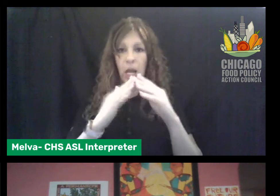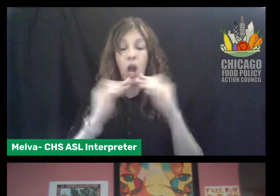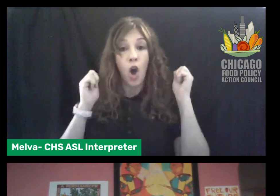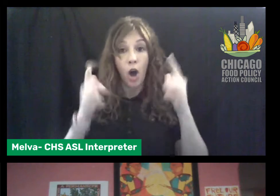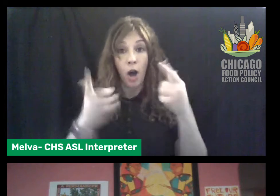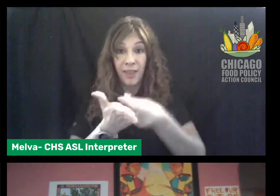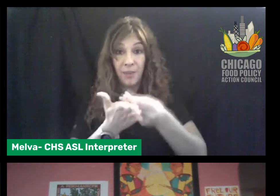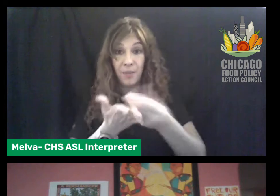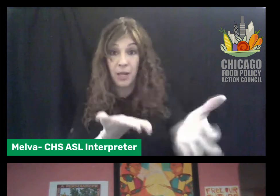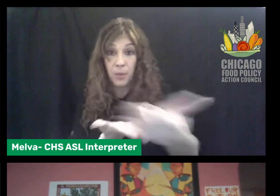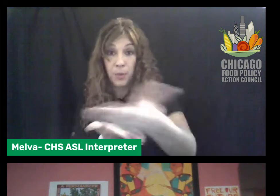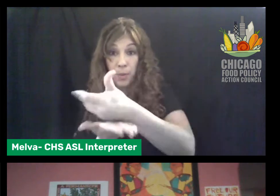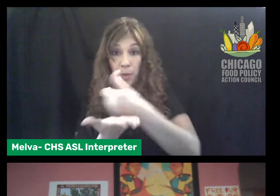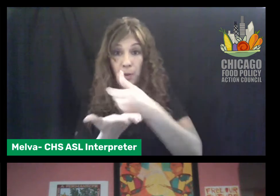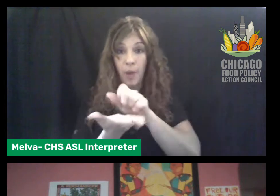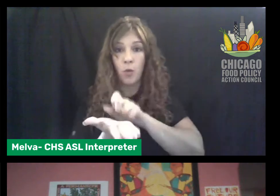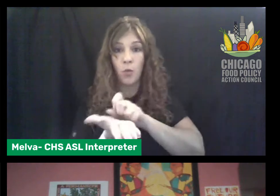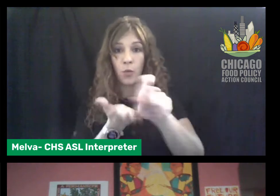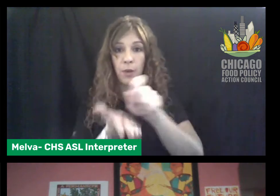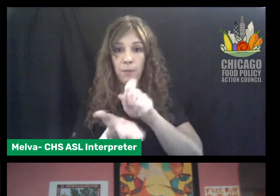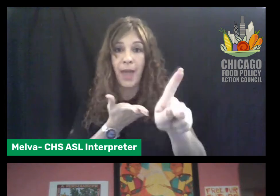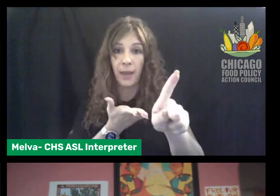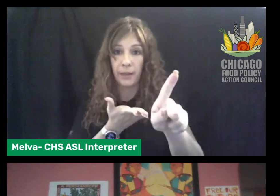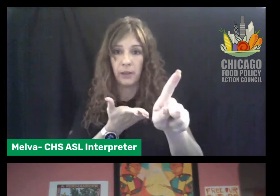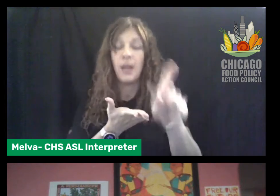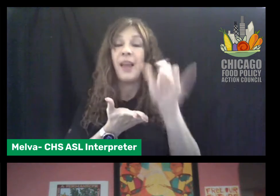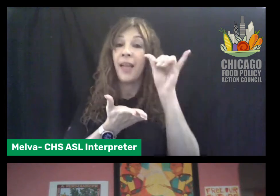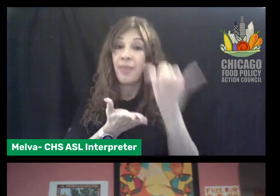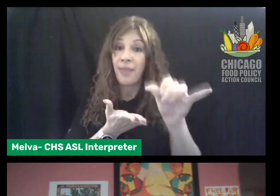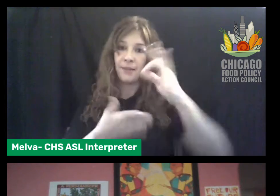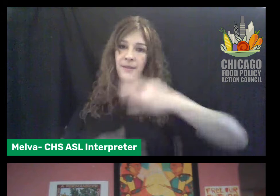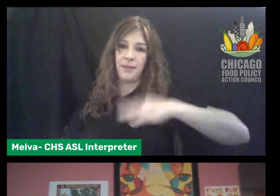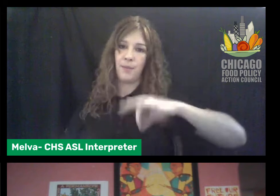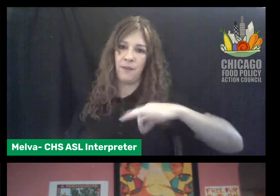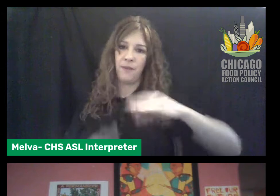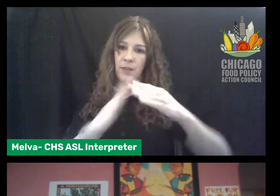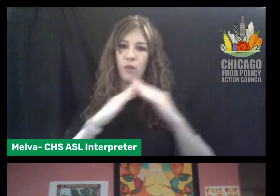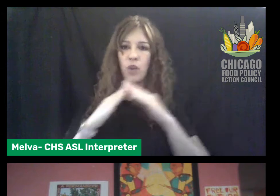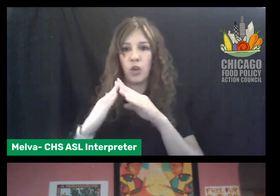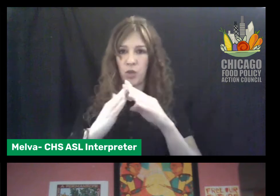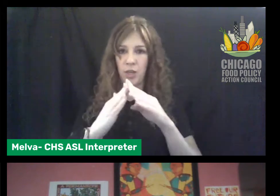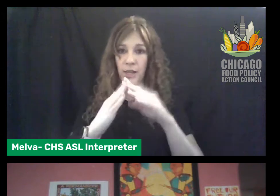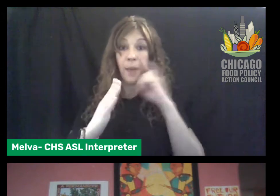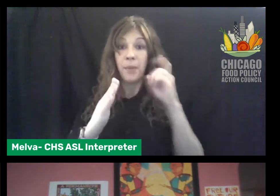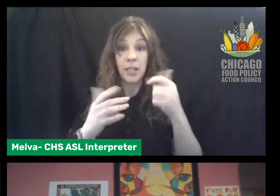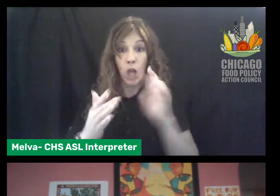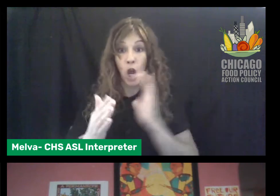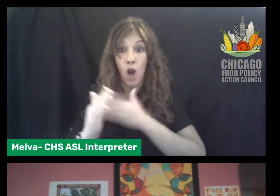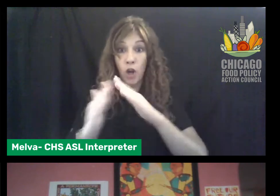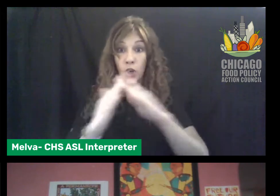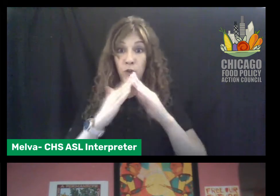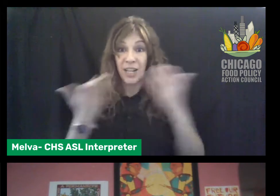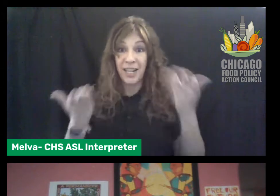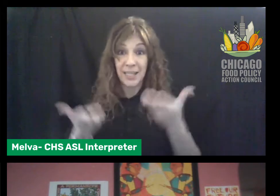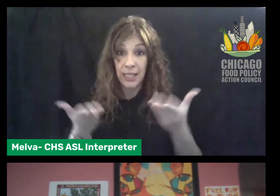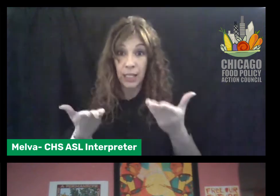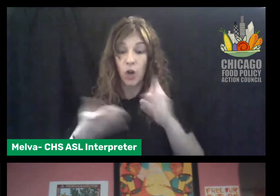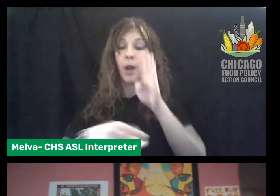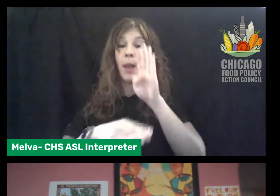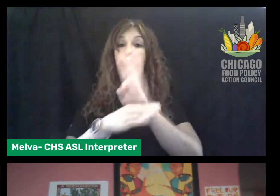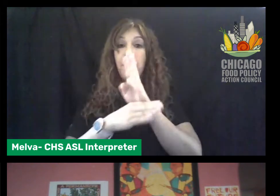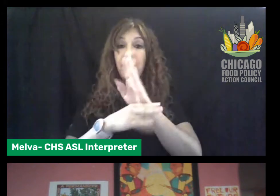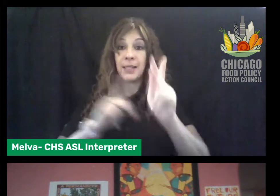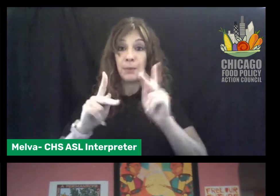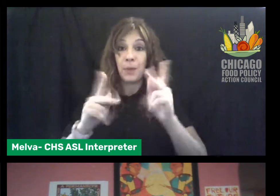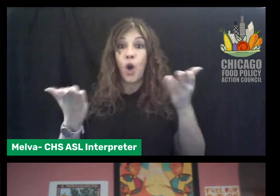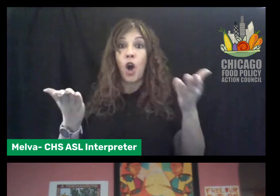ganancias, y eso viene en beneficio a la comunidad, porque la comunidad está aquí, los socios están aquí en nuestra comunidad,